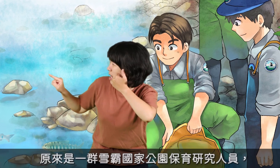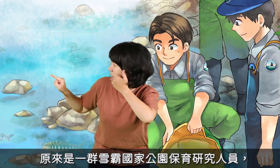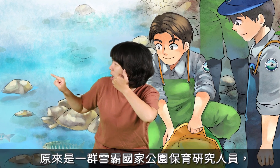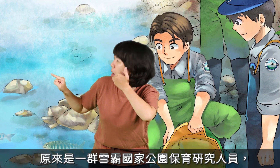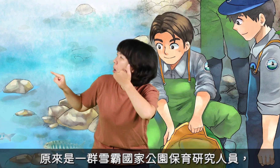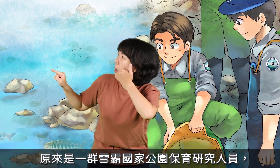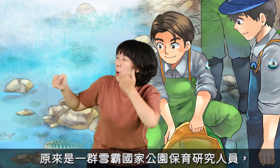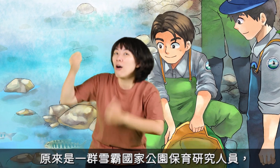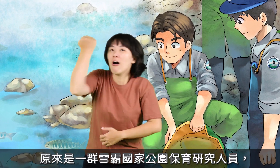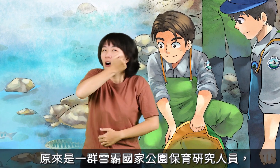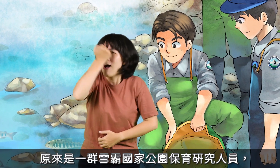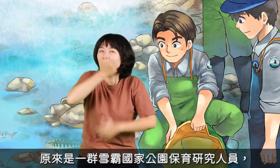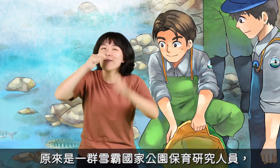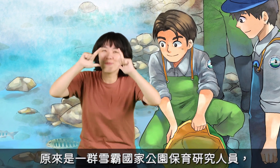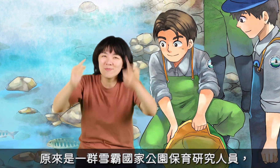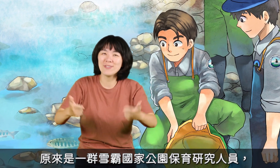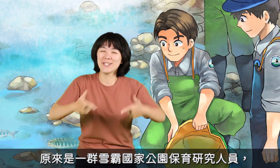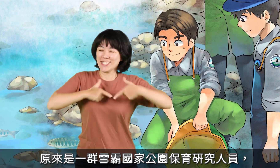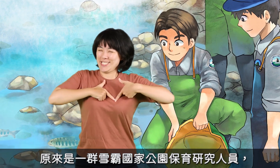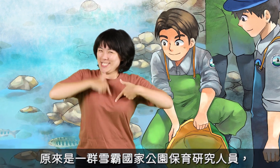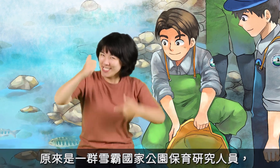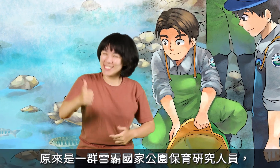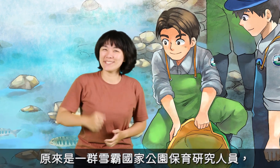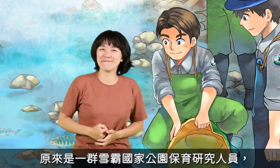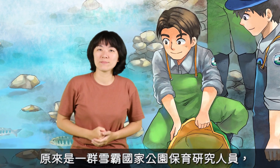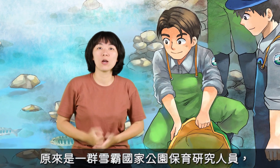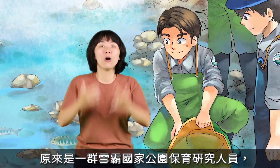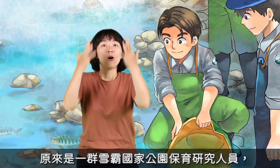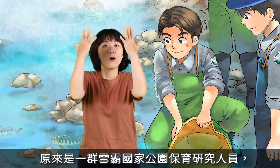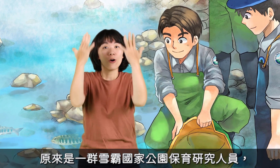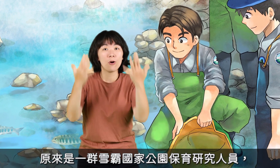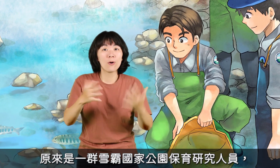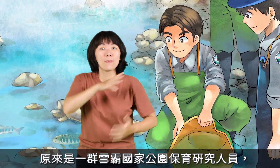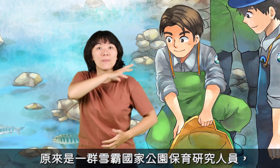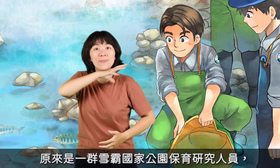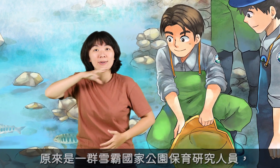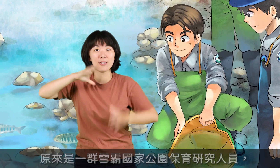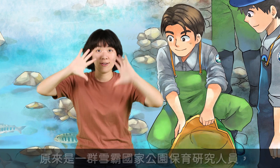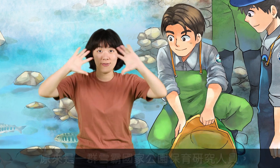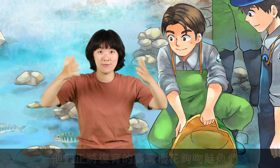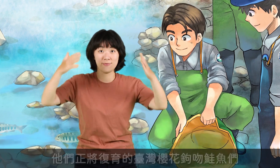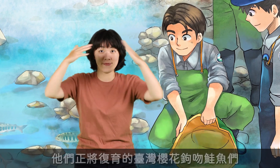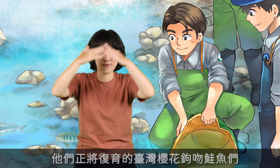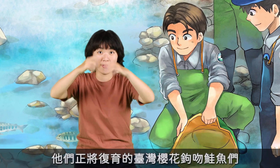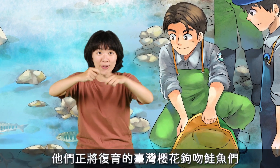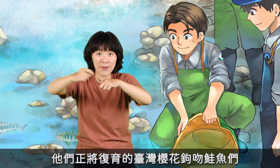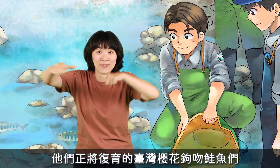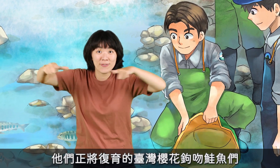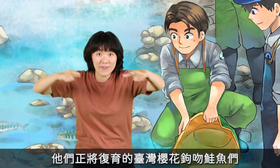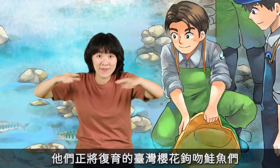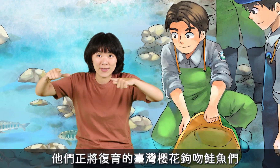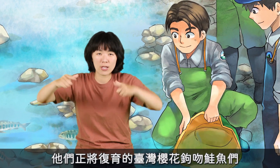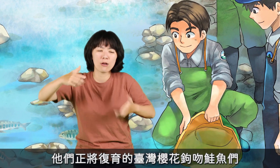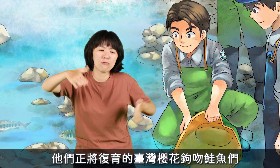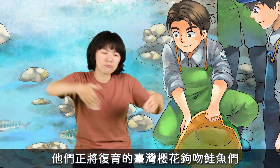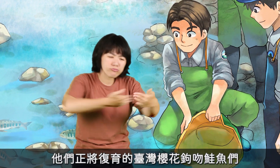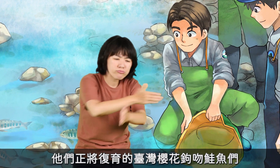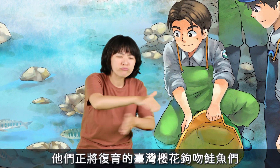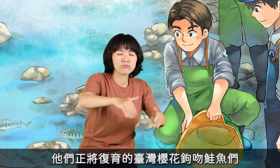原来是一群雪霸国家公园保育研究人员，他们正将富裕的台湾樱花